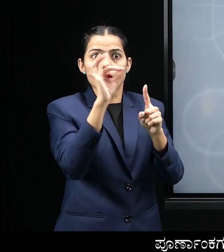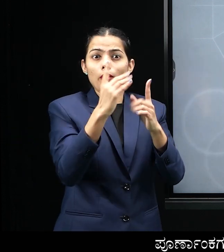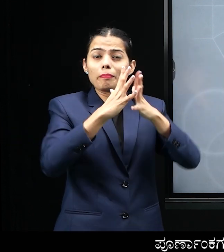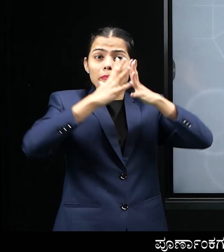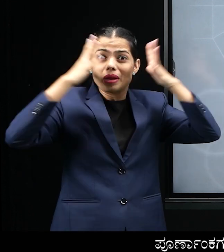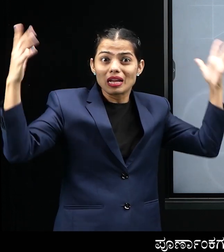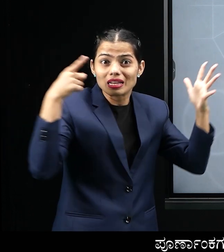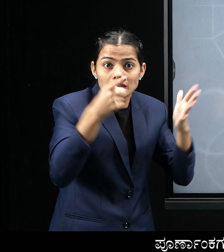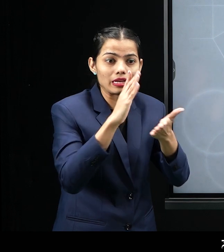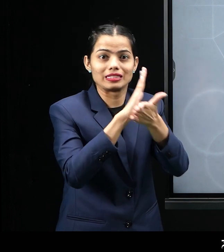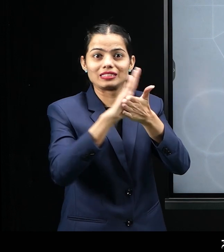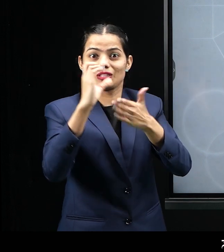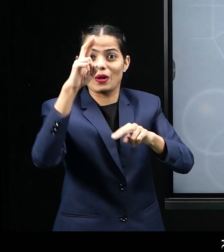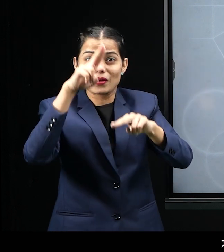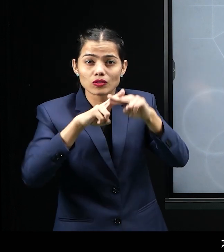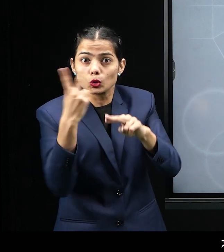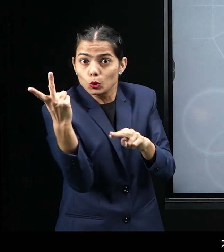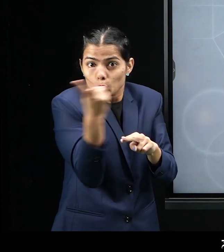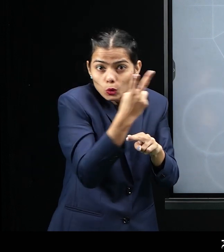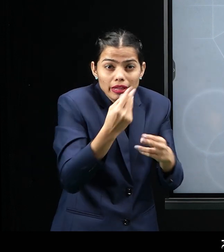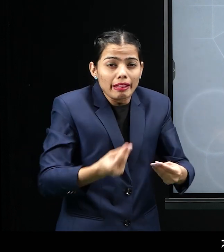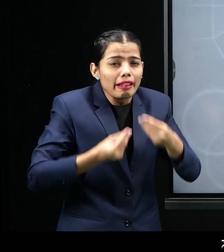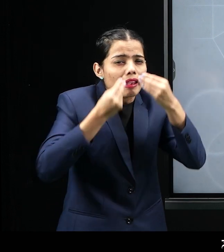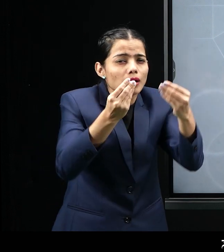HCF ಗಣಿಸಲು ಸುಲಭವಾದ ಮಾರ್ಗವನ್ನು ಒದಗಿಸುತ್ತದೆ.